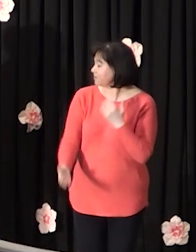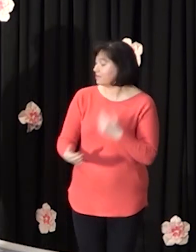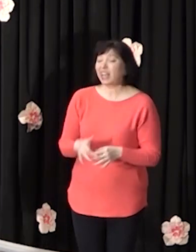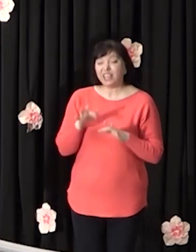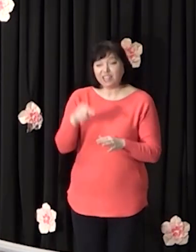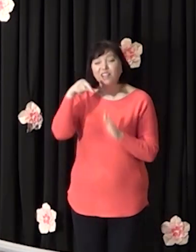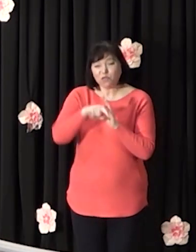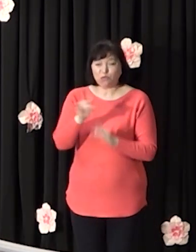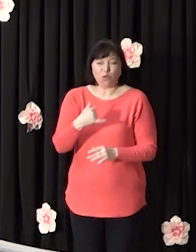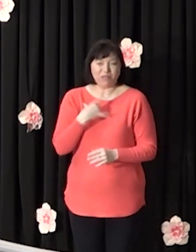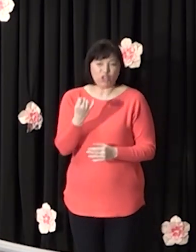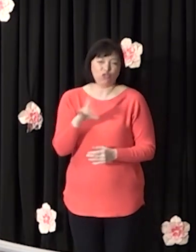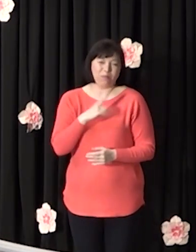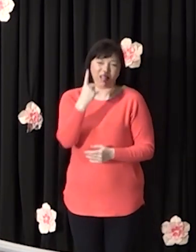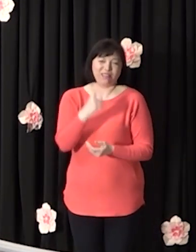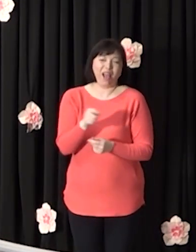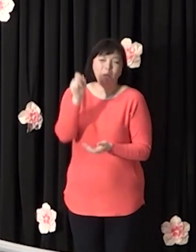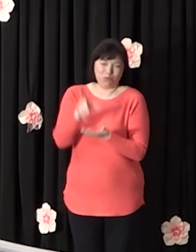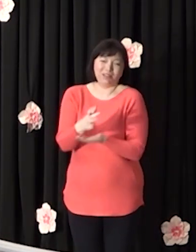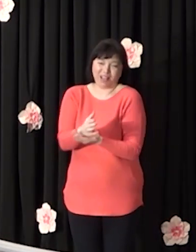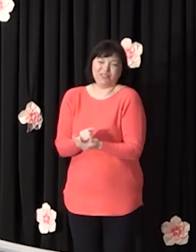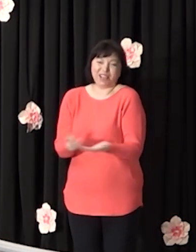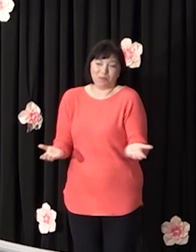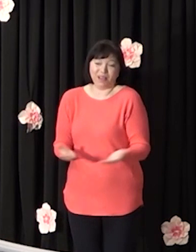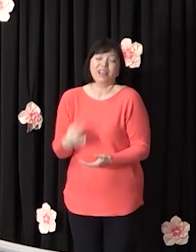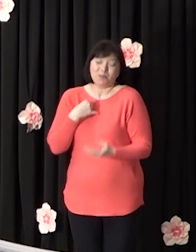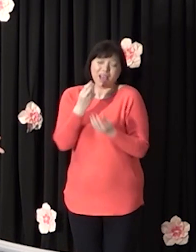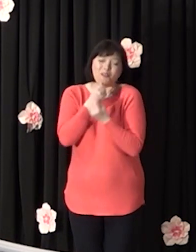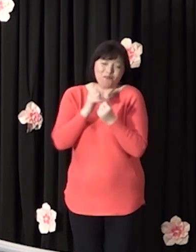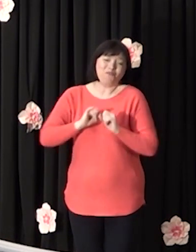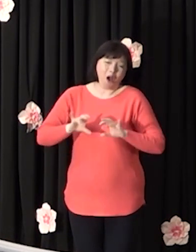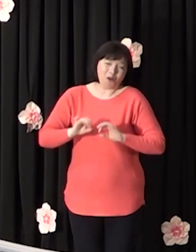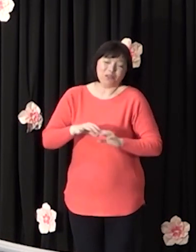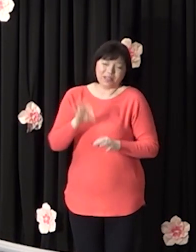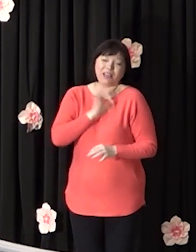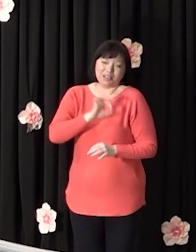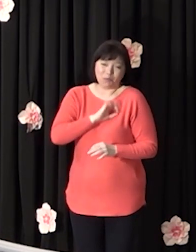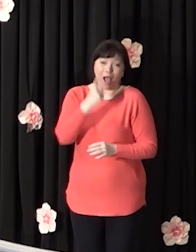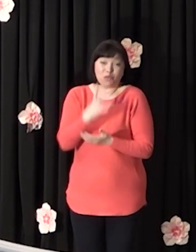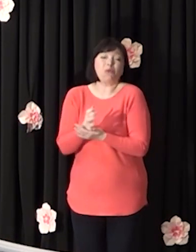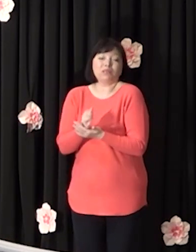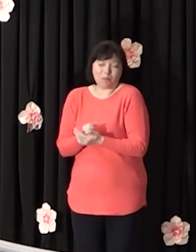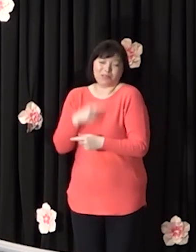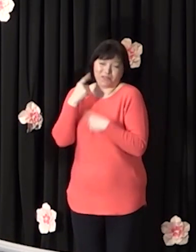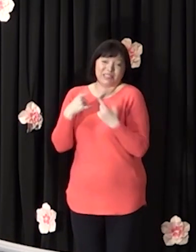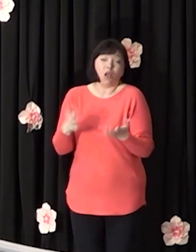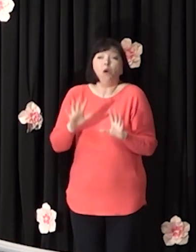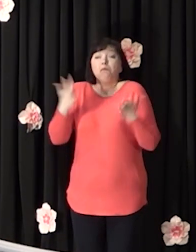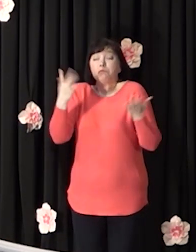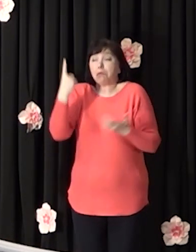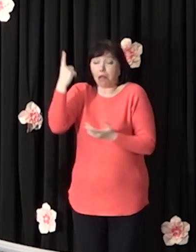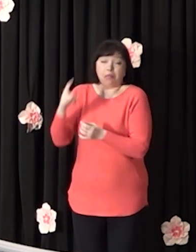Дело в том, что у меня была здесь еще одна бутылочка, я вам говорил раньше, мы фокусники всегда используем одну запасную, но в случае, если